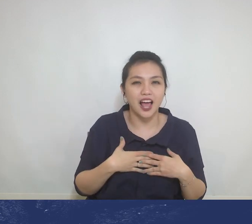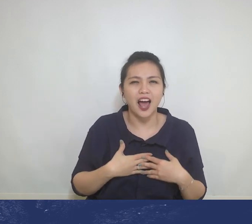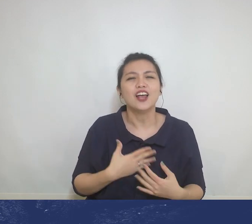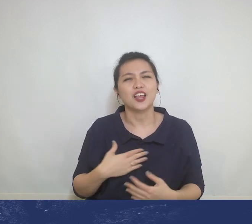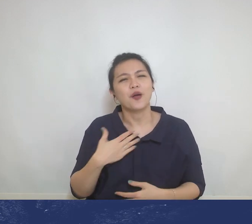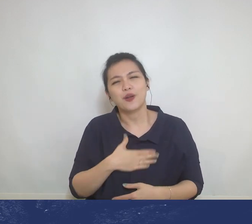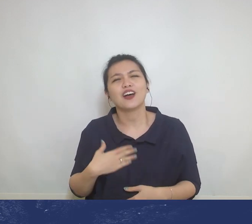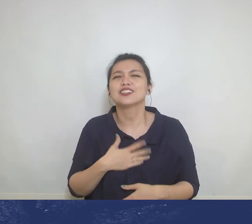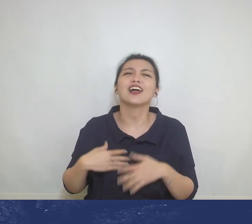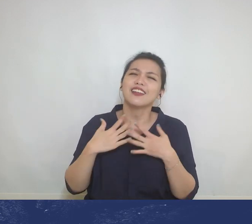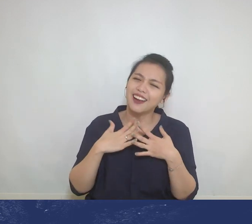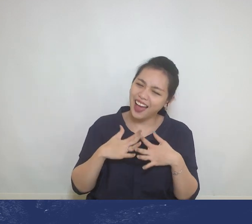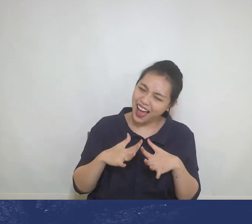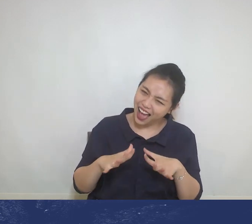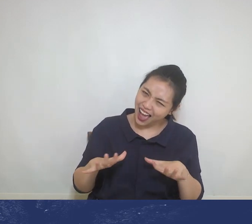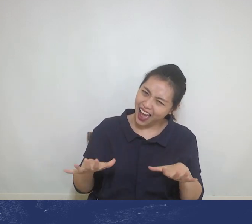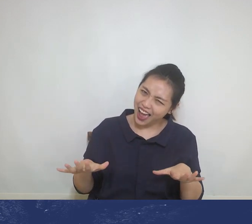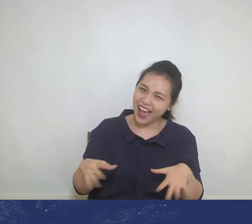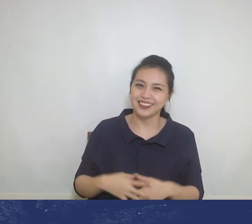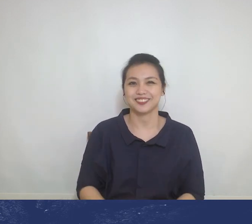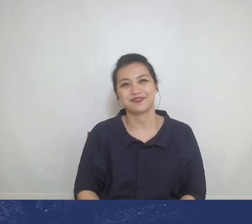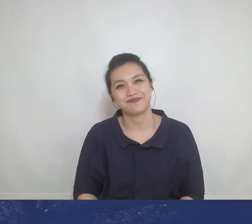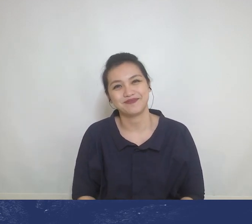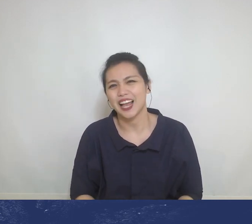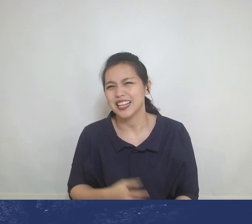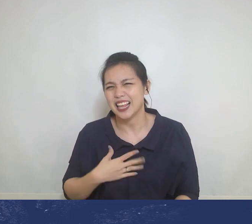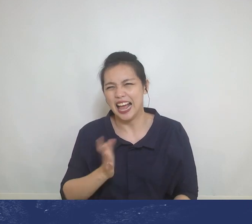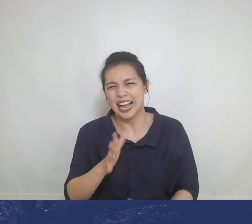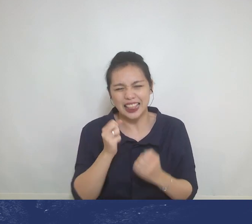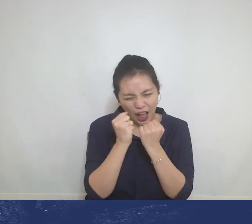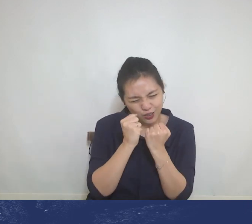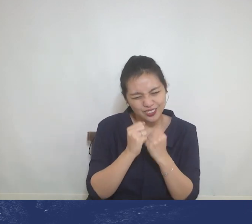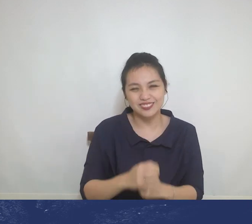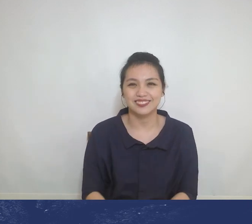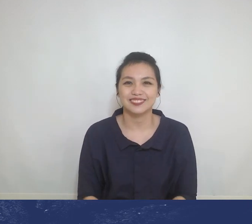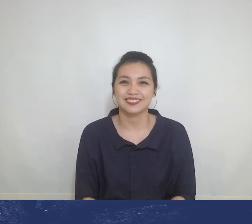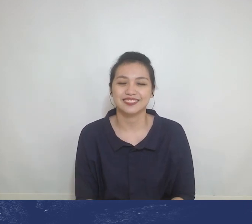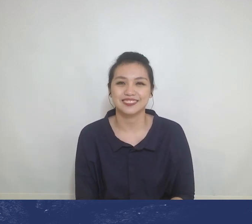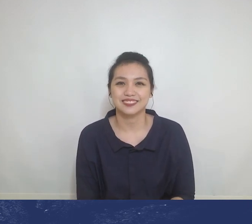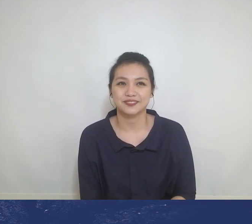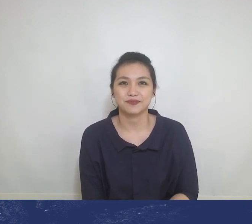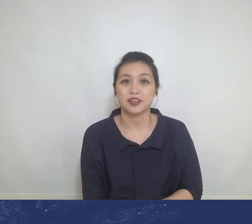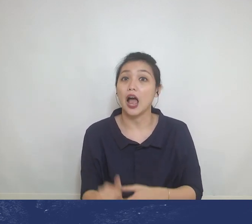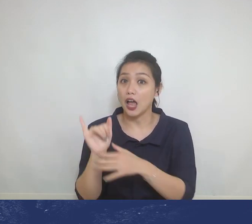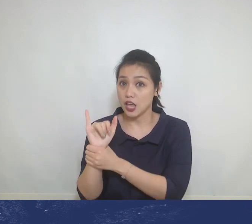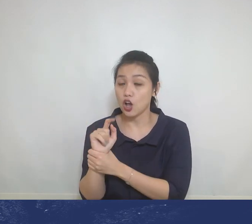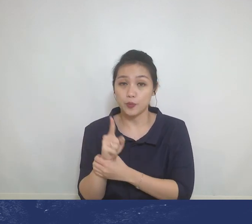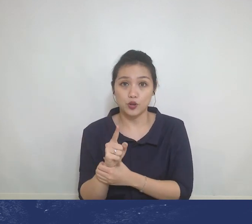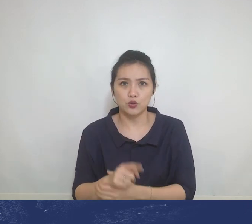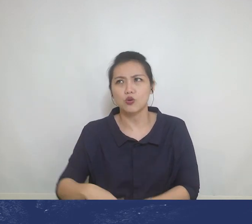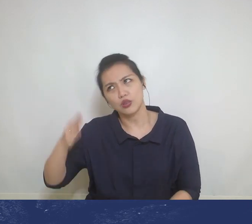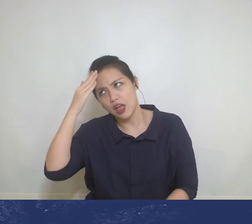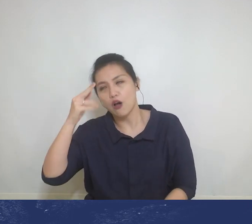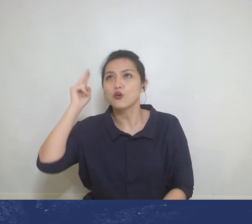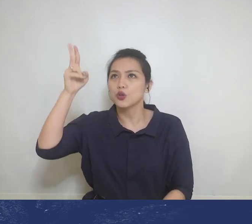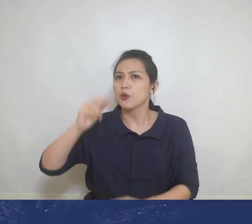Padahal saya tuh nggak tahu bahaya apa yang bakal mengintai. Tapi kalau ada papa di situ, bisa ada damai gitu aja. Yakub ini dia tahu